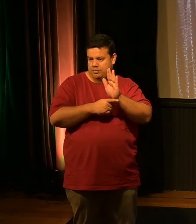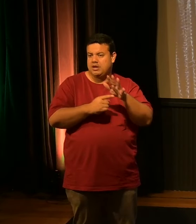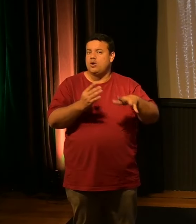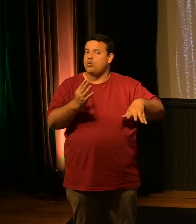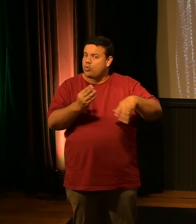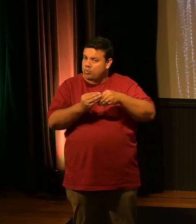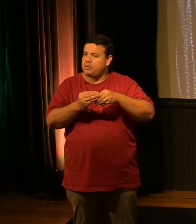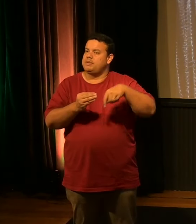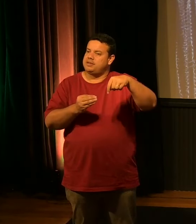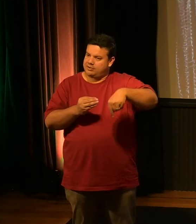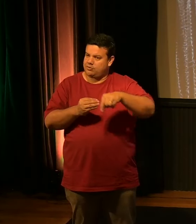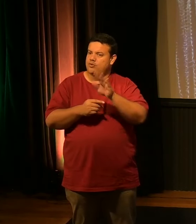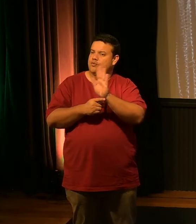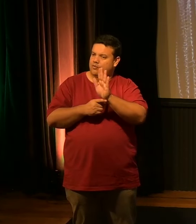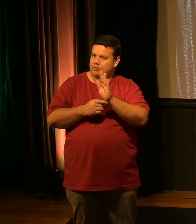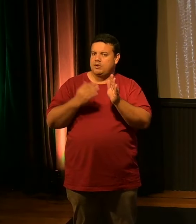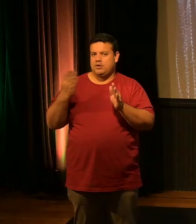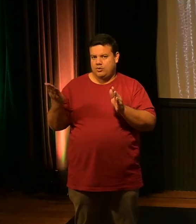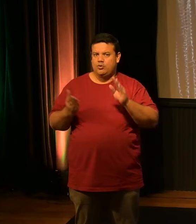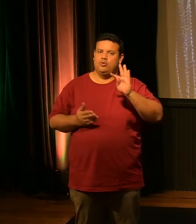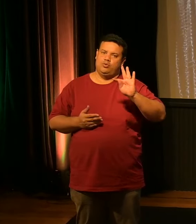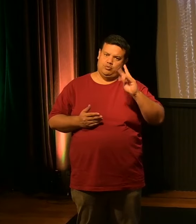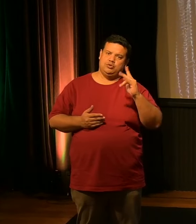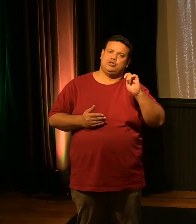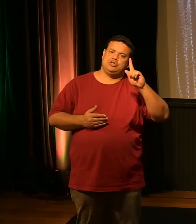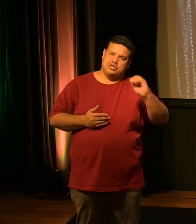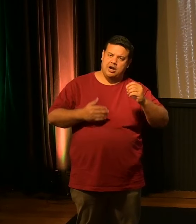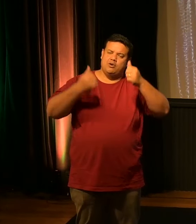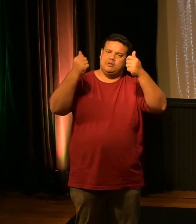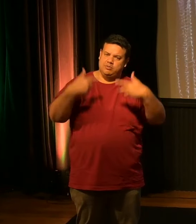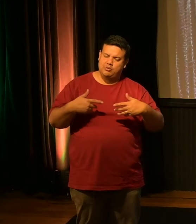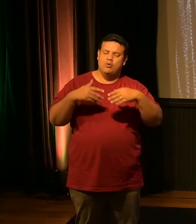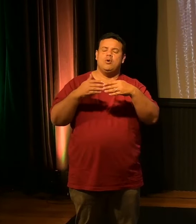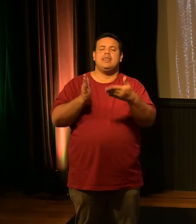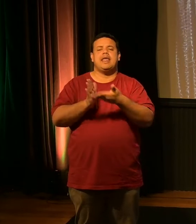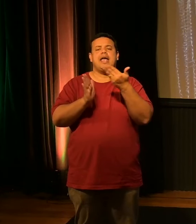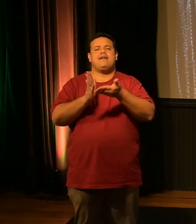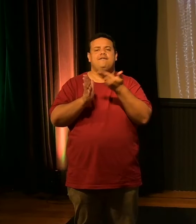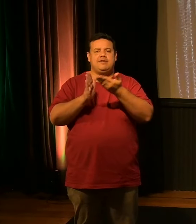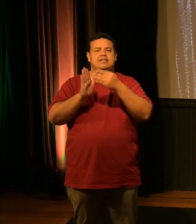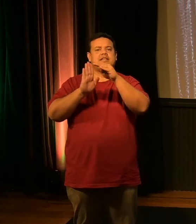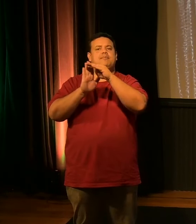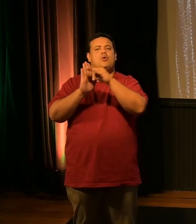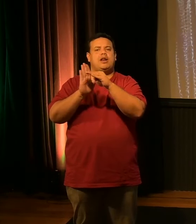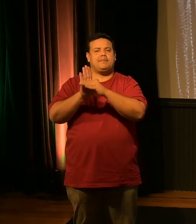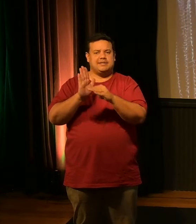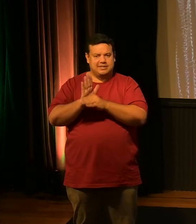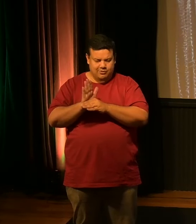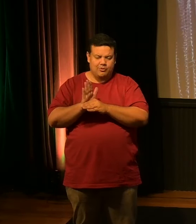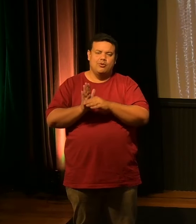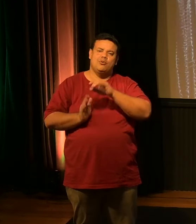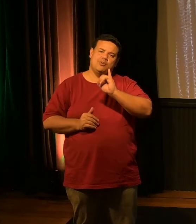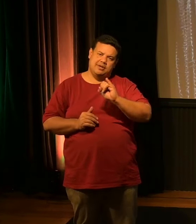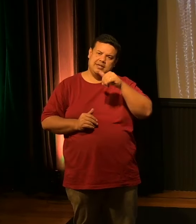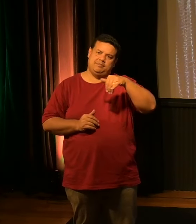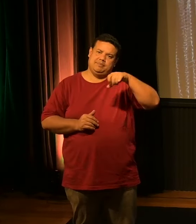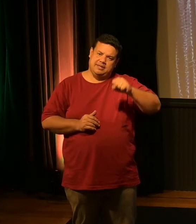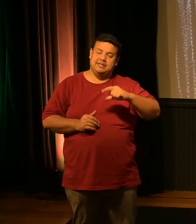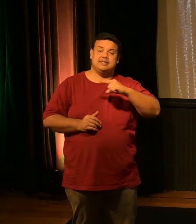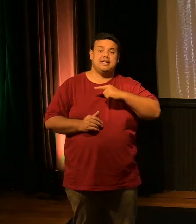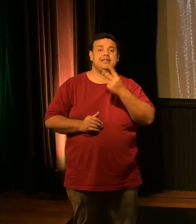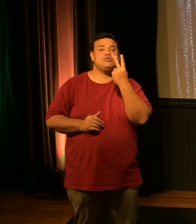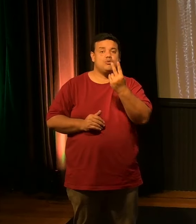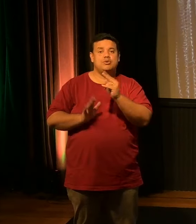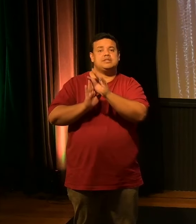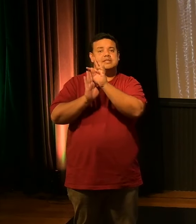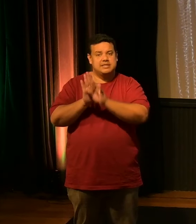essa sessão, que nem Tiago comentou, na revista de programação do IMS, tem dois textos complementares sobre eles.